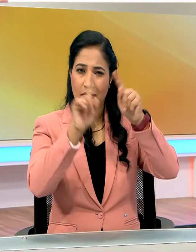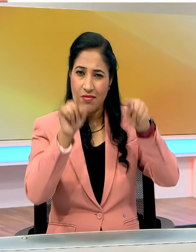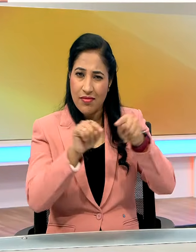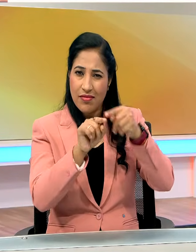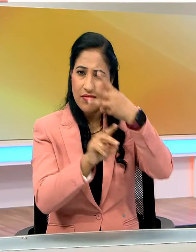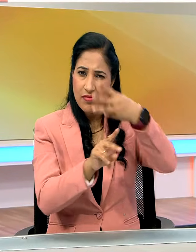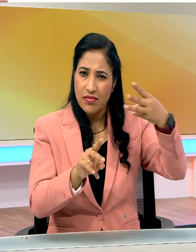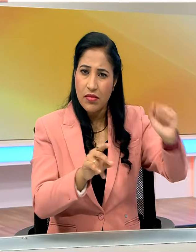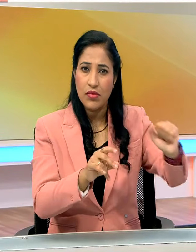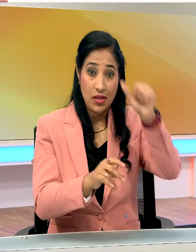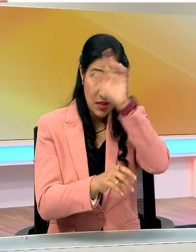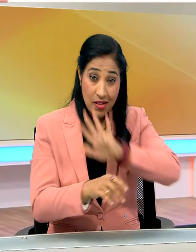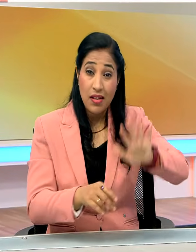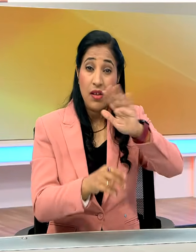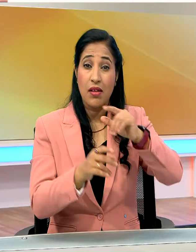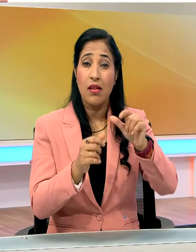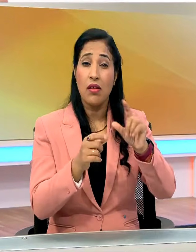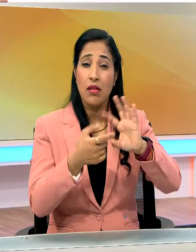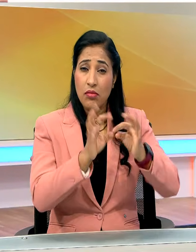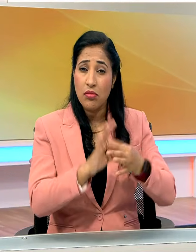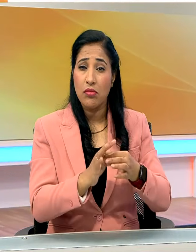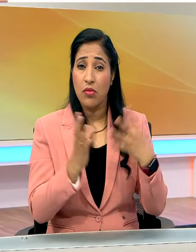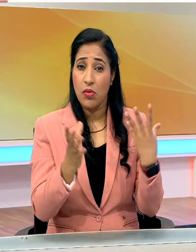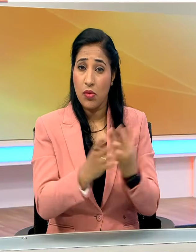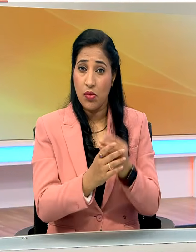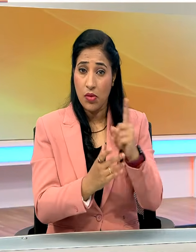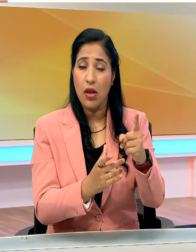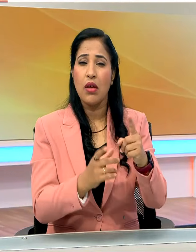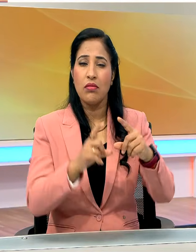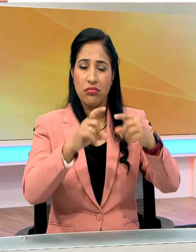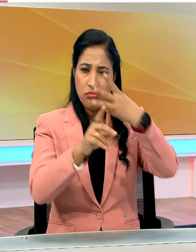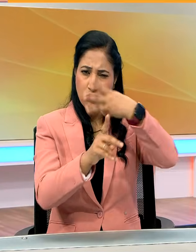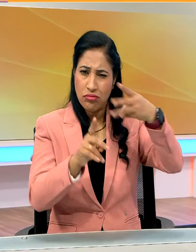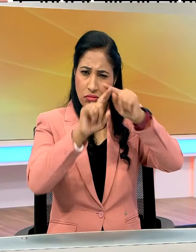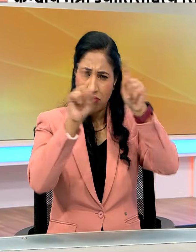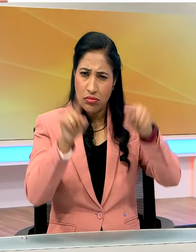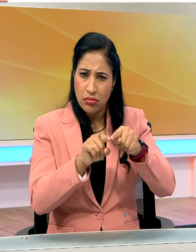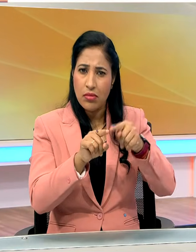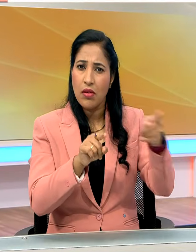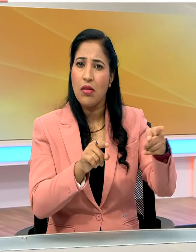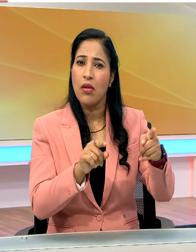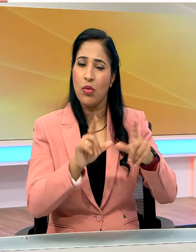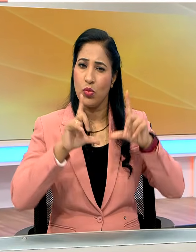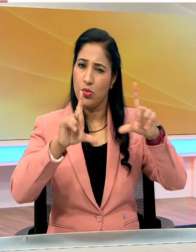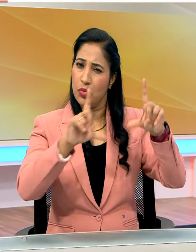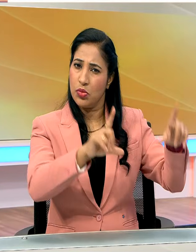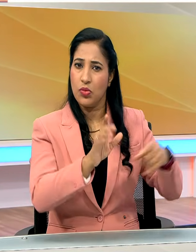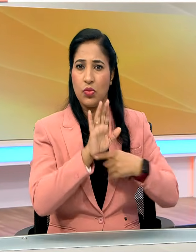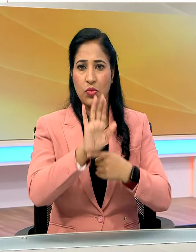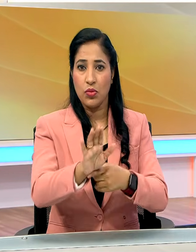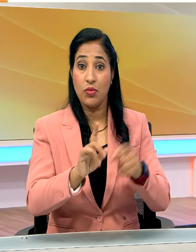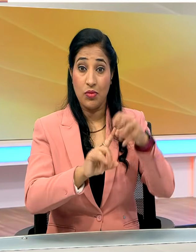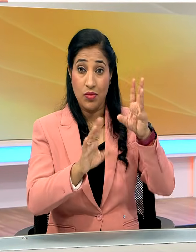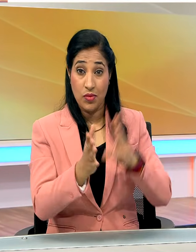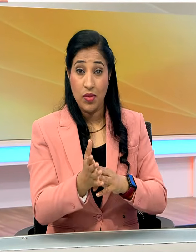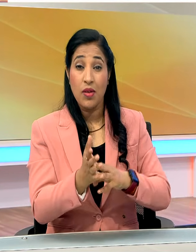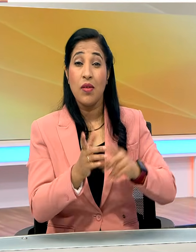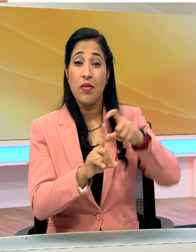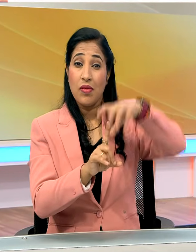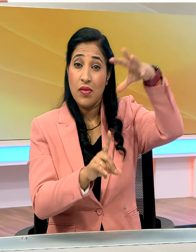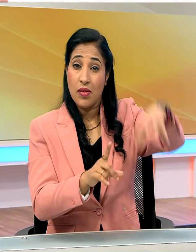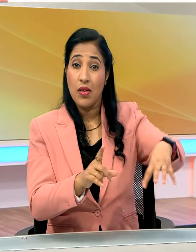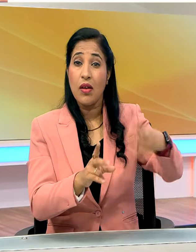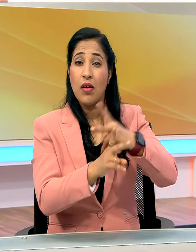लोकतंत्र का उत्सव शीर्षक से एक विशेष डाक टिकट प्रदर्शनी का उद्घाटन किया। प्रधानमंत्री संग्रहालय और संचार मंत्रालय के डाक विभाग के सहयोग से